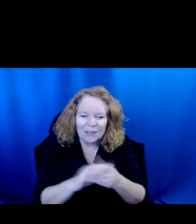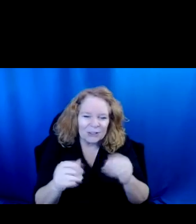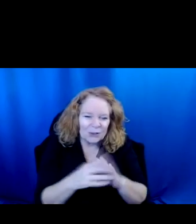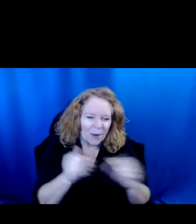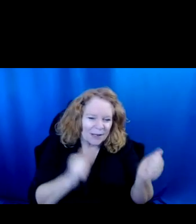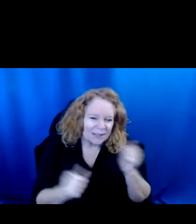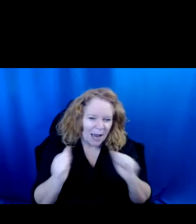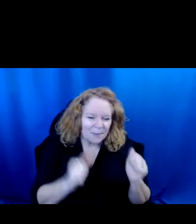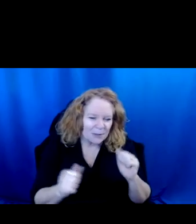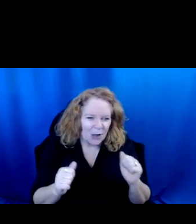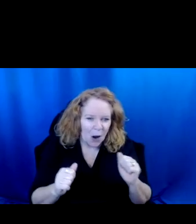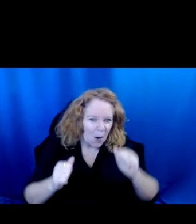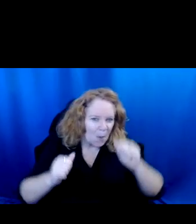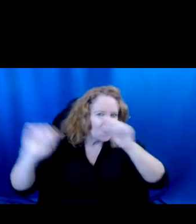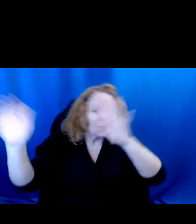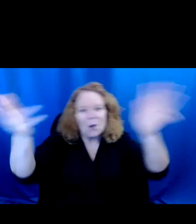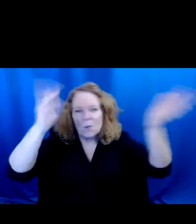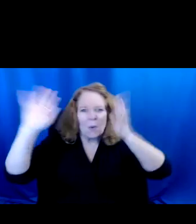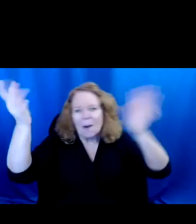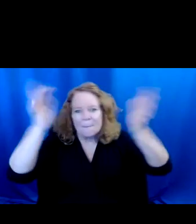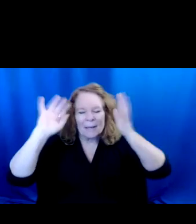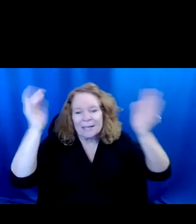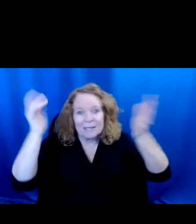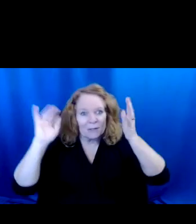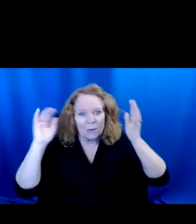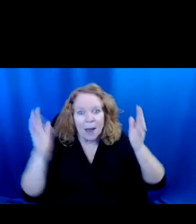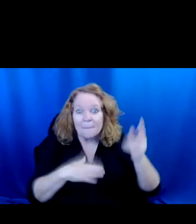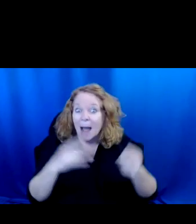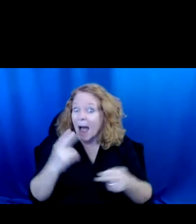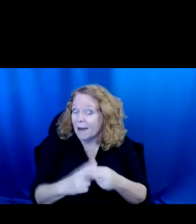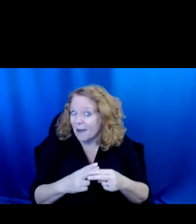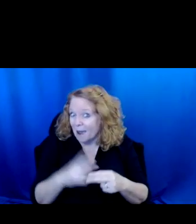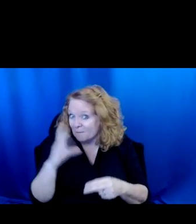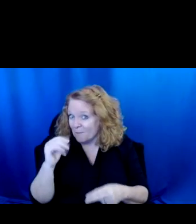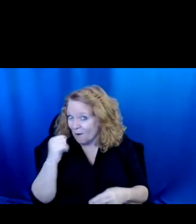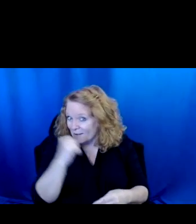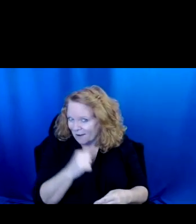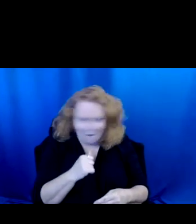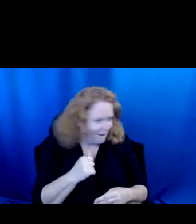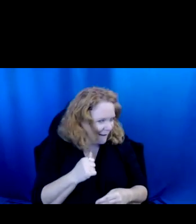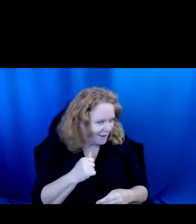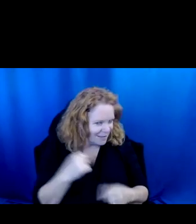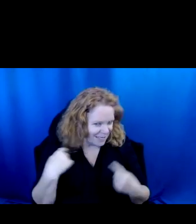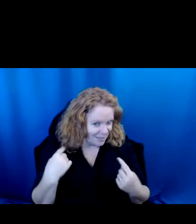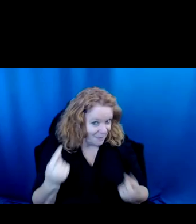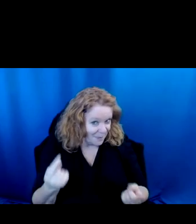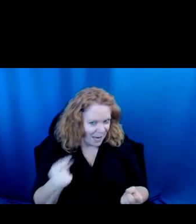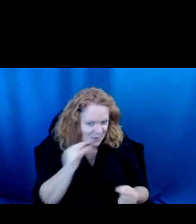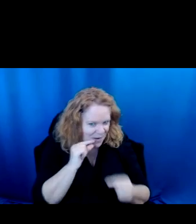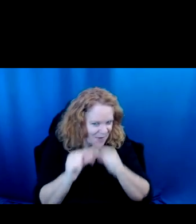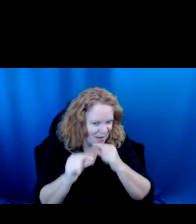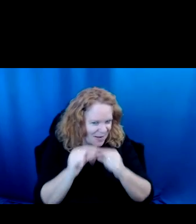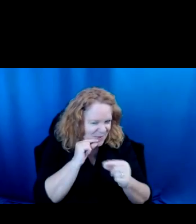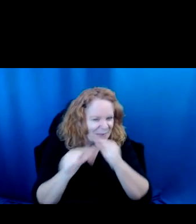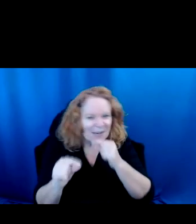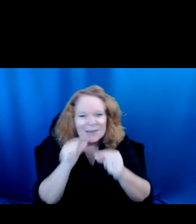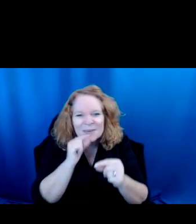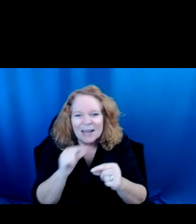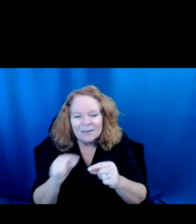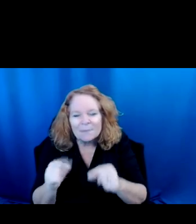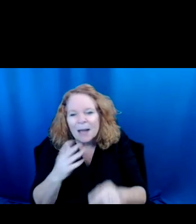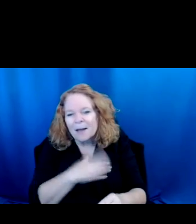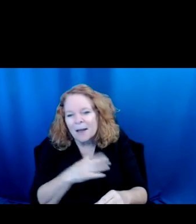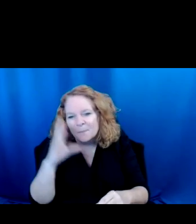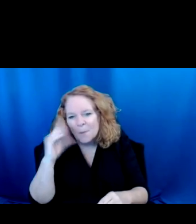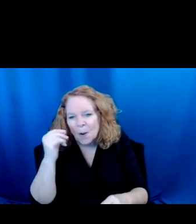Shows. Whoop-a-dee-doo, my name, boys and girls, has been Gwyn, Gwyn, Gwyn, Gwyn, Gwynny, Gwyn, Gwyn,